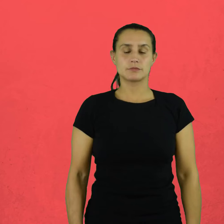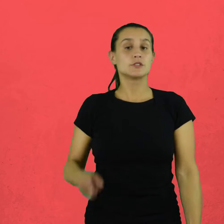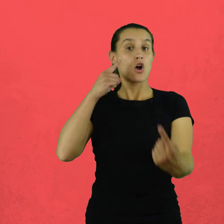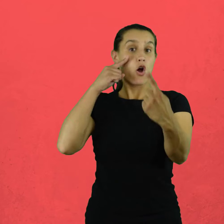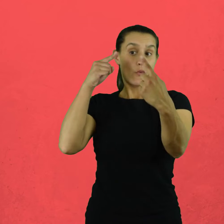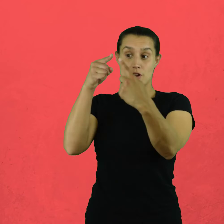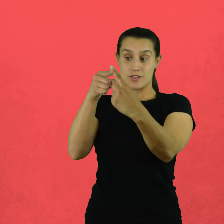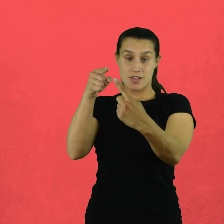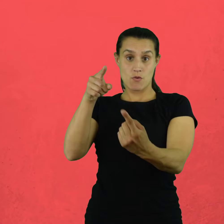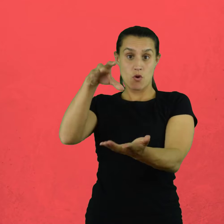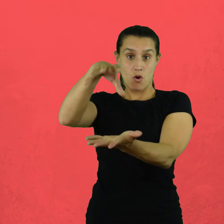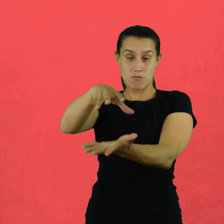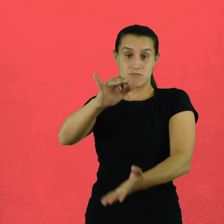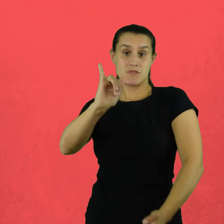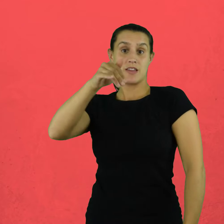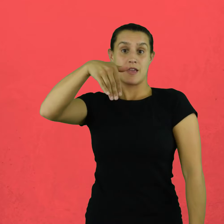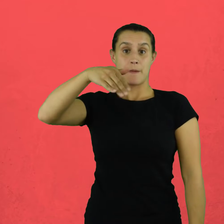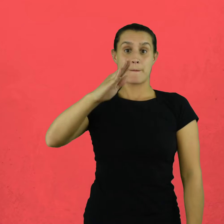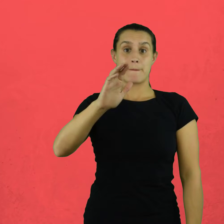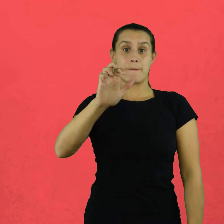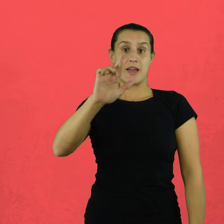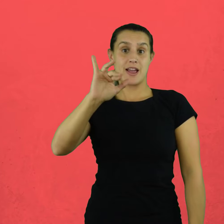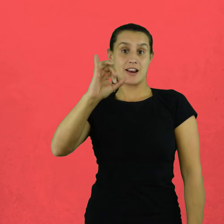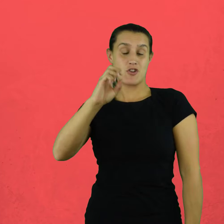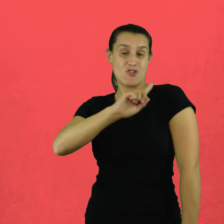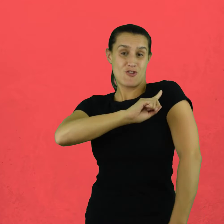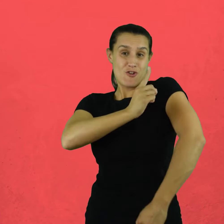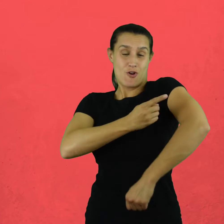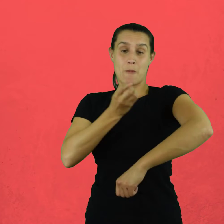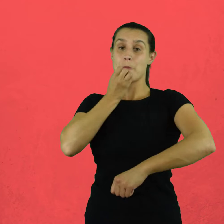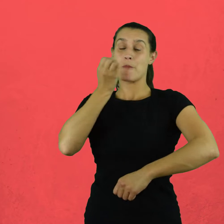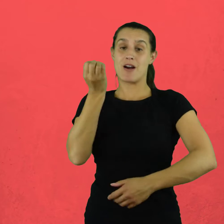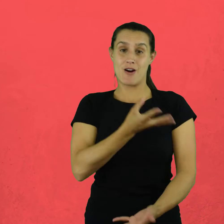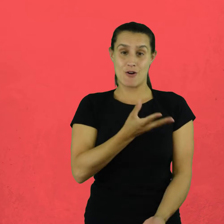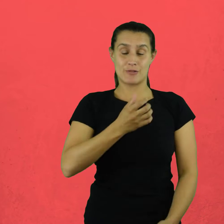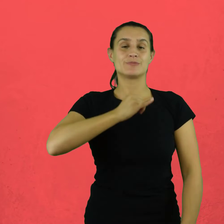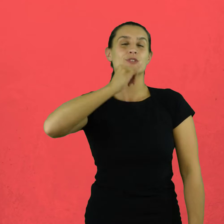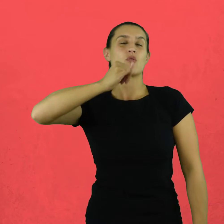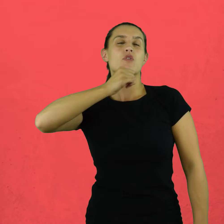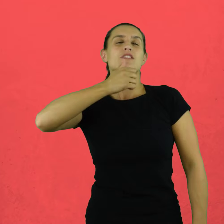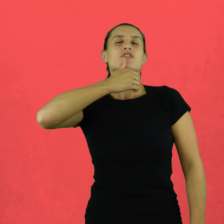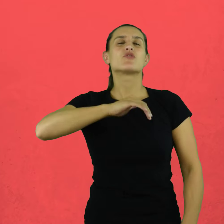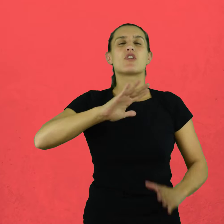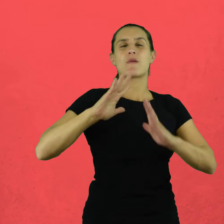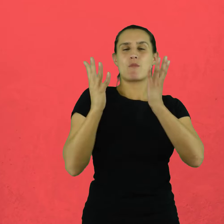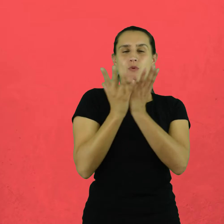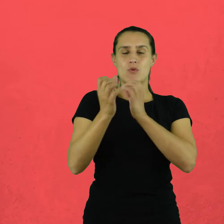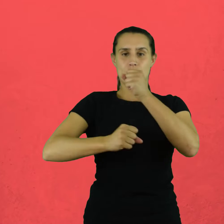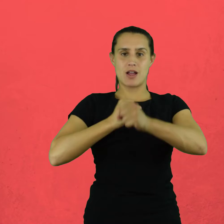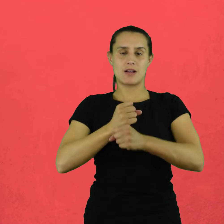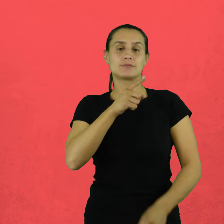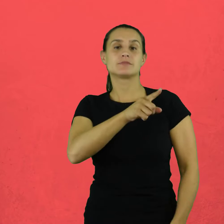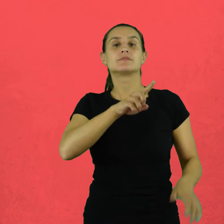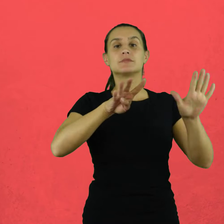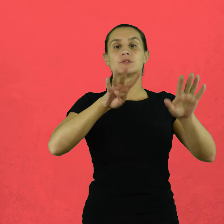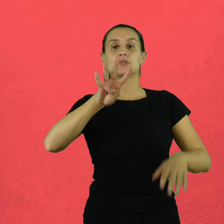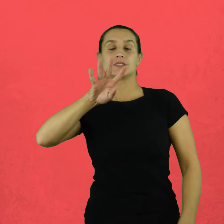Por el bien del imperio. Una historia del mundo desde el año 1945, de Joseph Fontana.